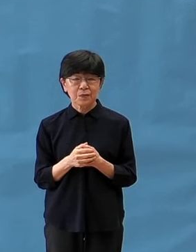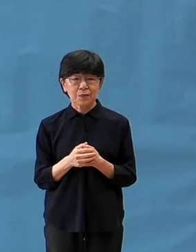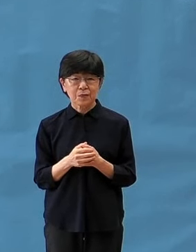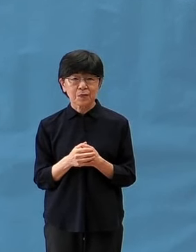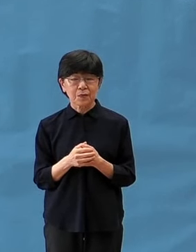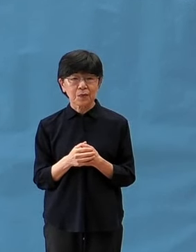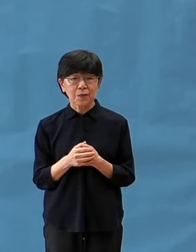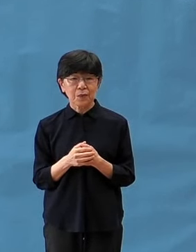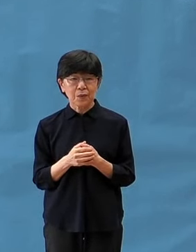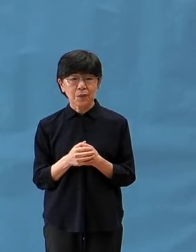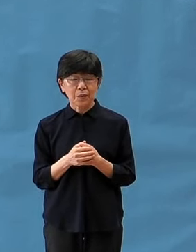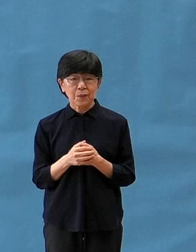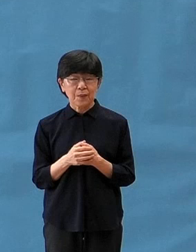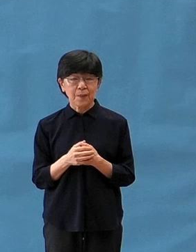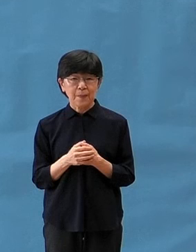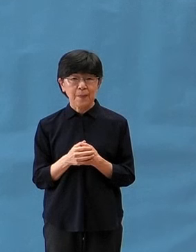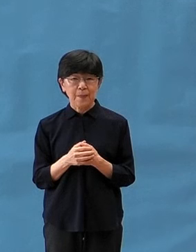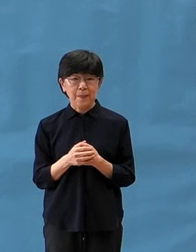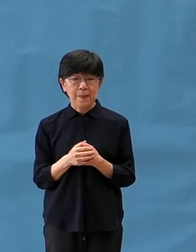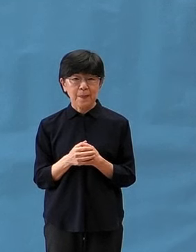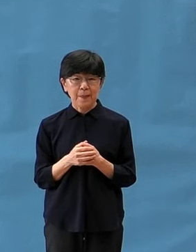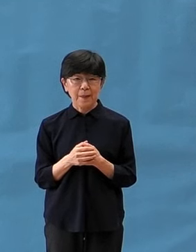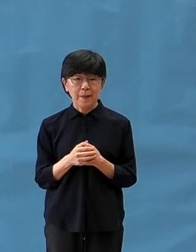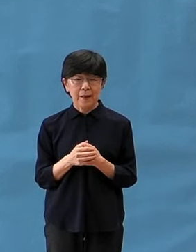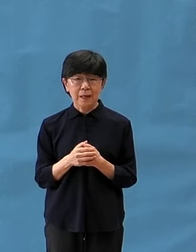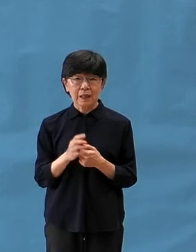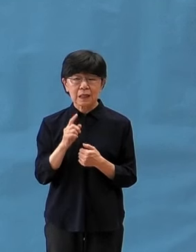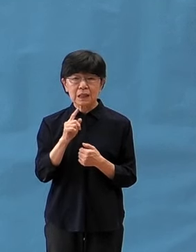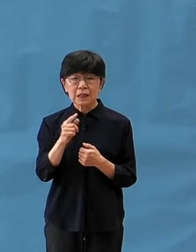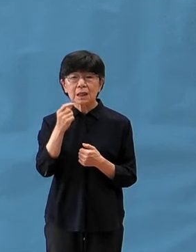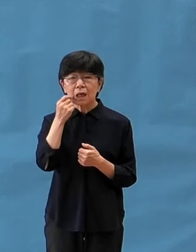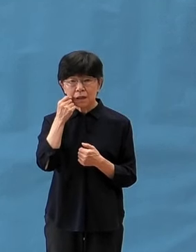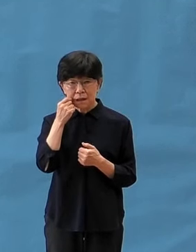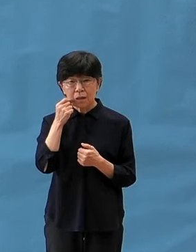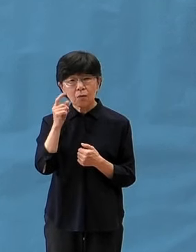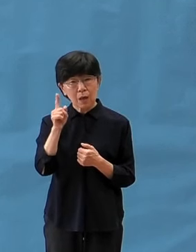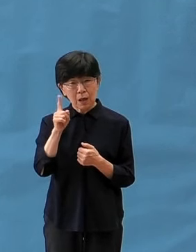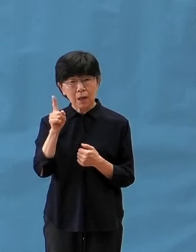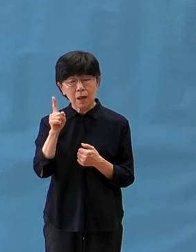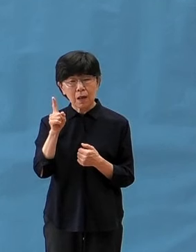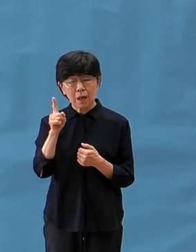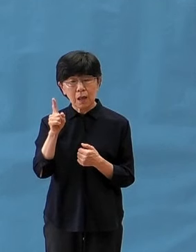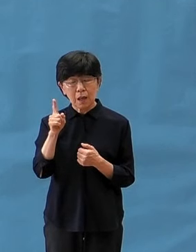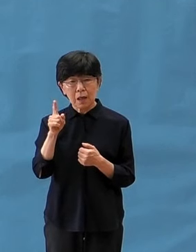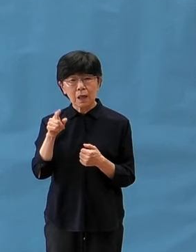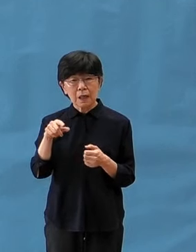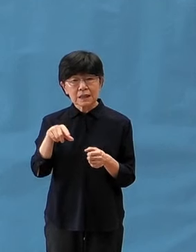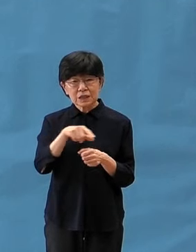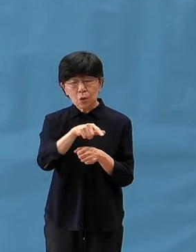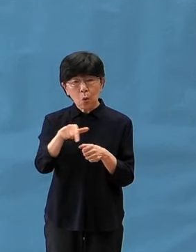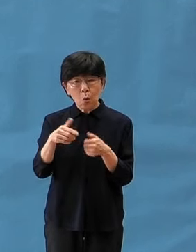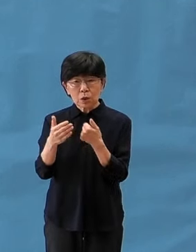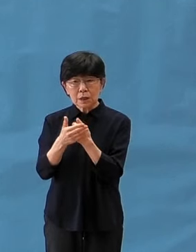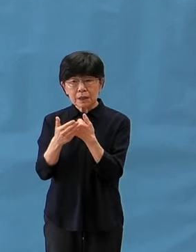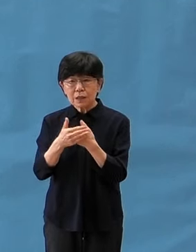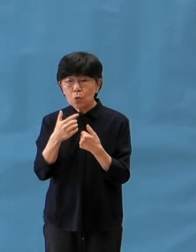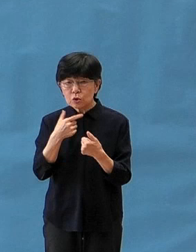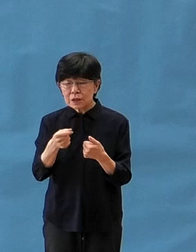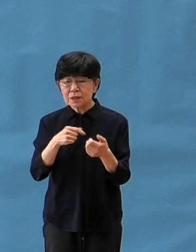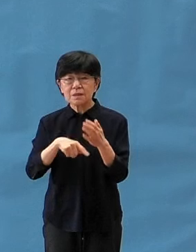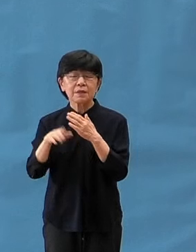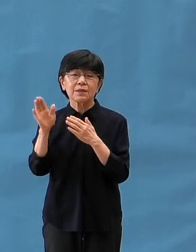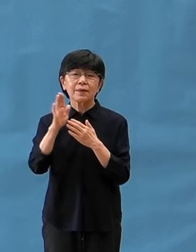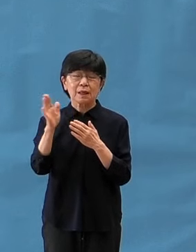ちょっと言わせてもらうと、ちょっと言えなかったのは、やっぱり地方を助けてほしいってことではなくて、や